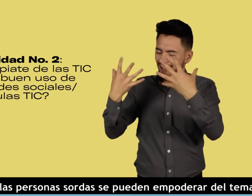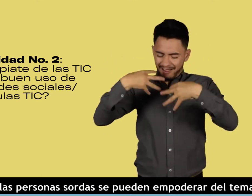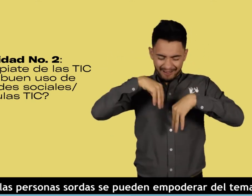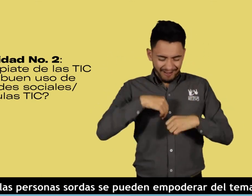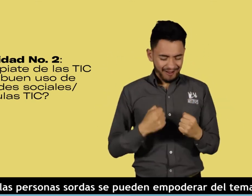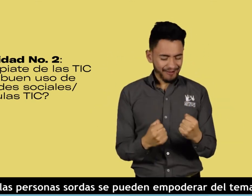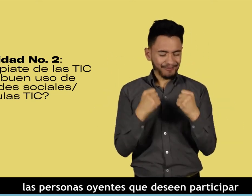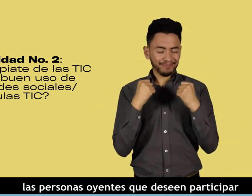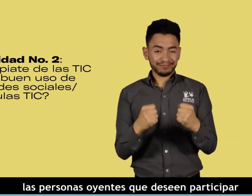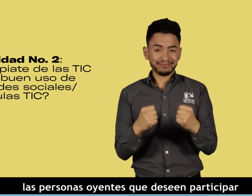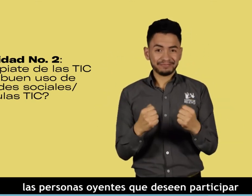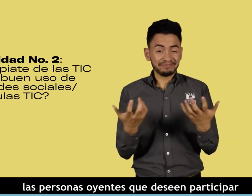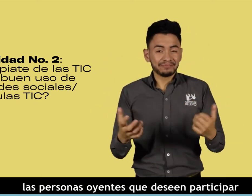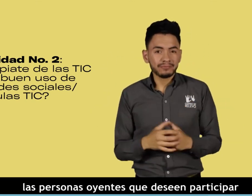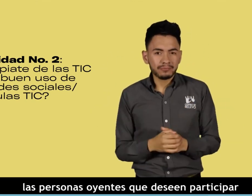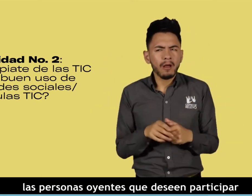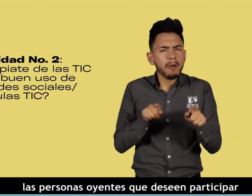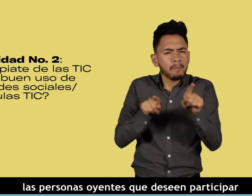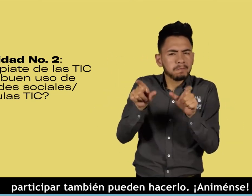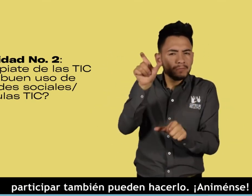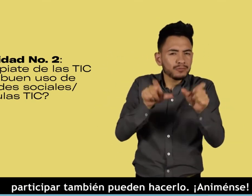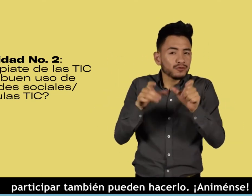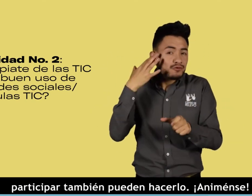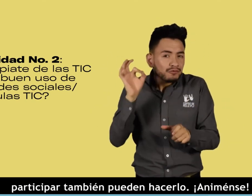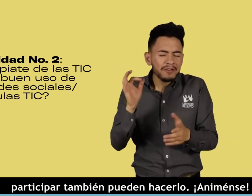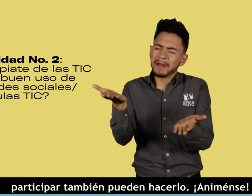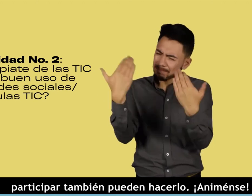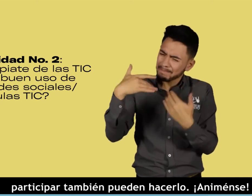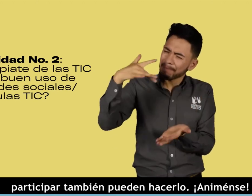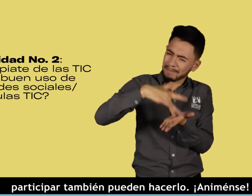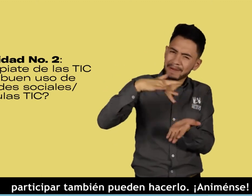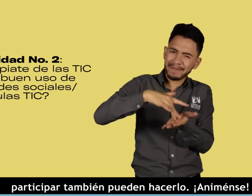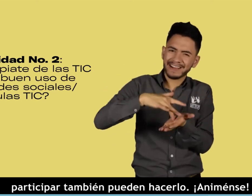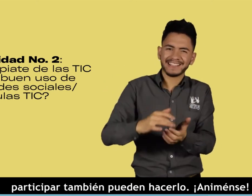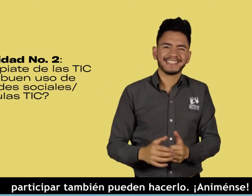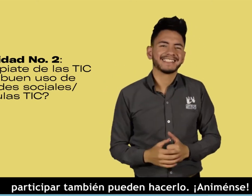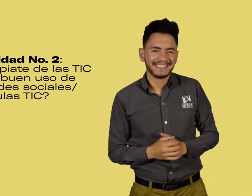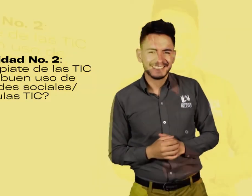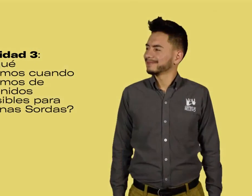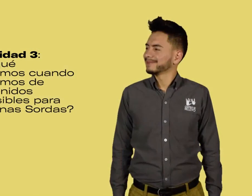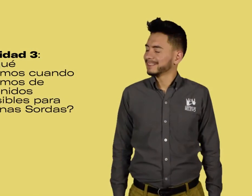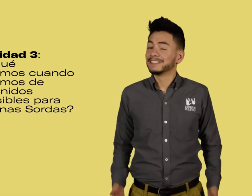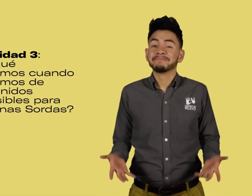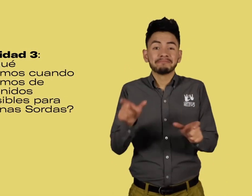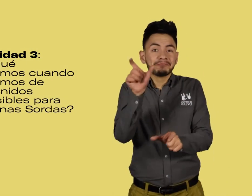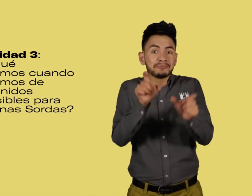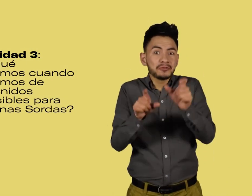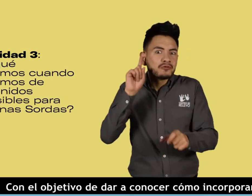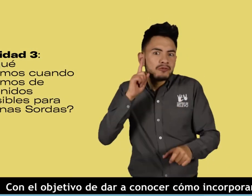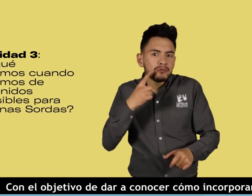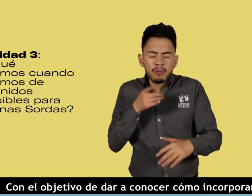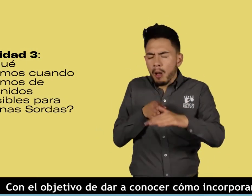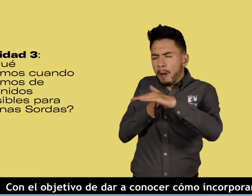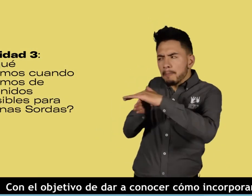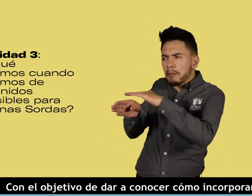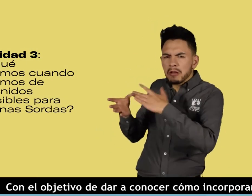pueden empoderar del tema. Las personas oyentes que desean participar también pueden hacerlo, ¡anímense! Con el objetivo de dar a conocer